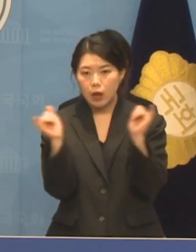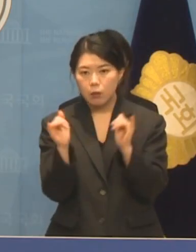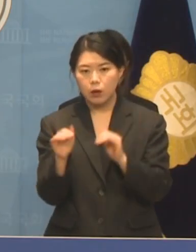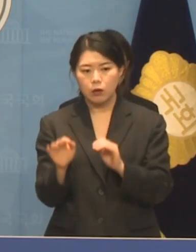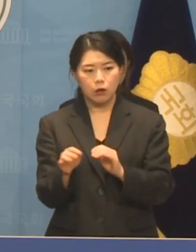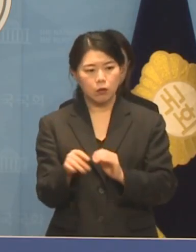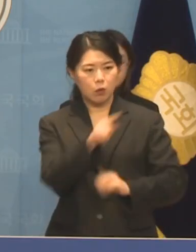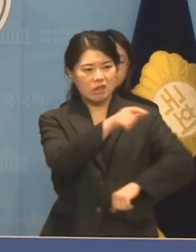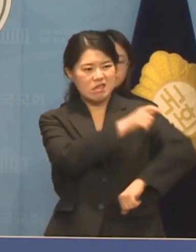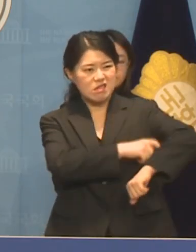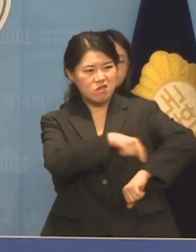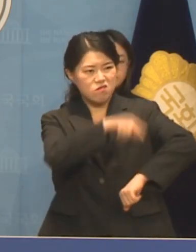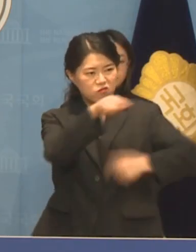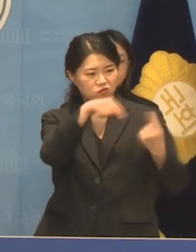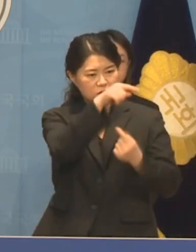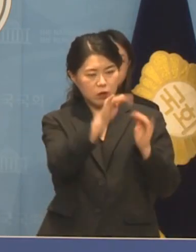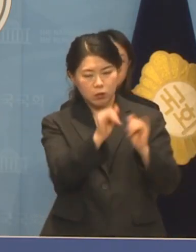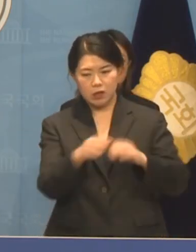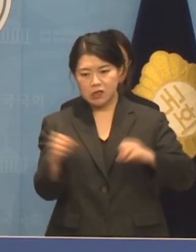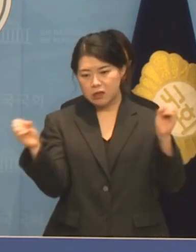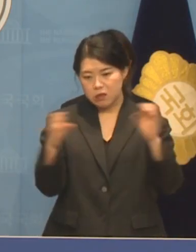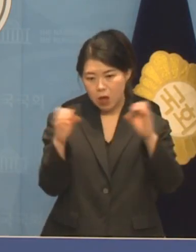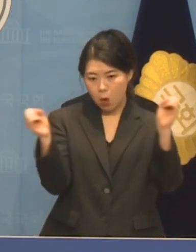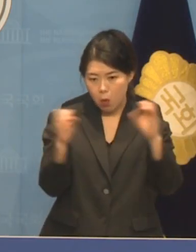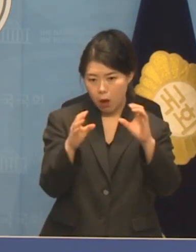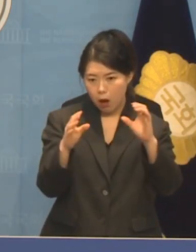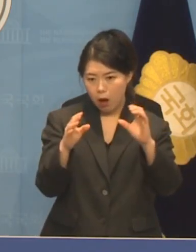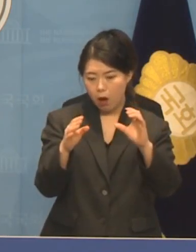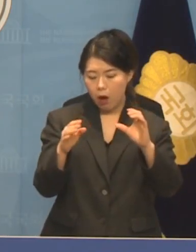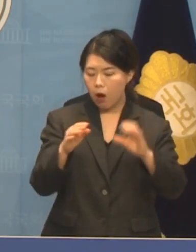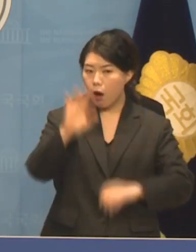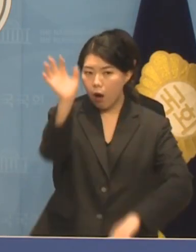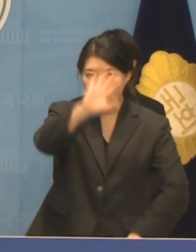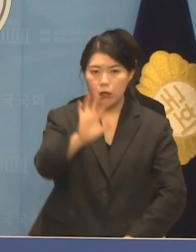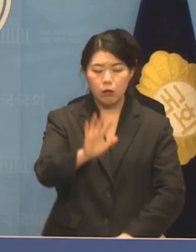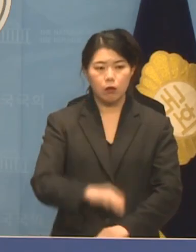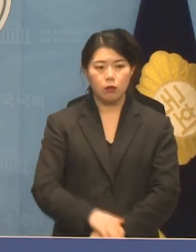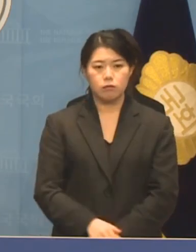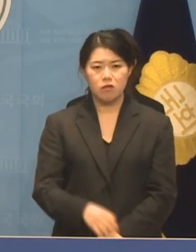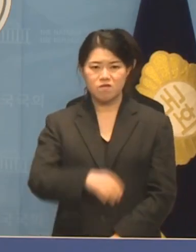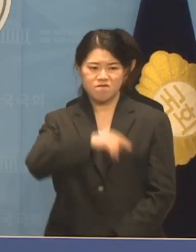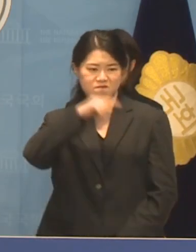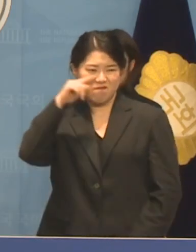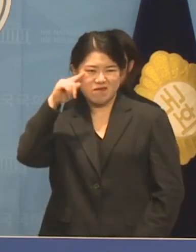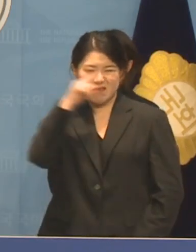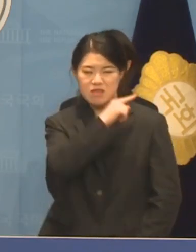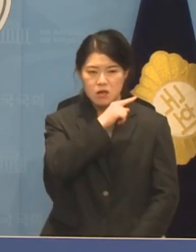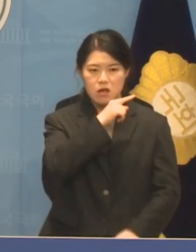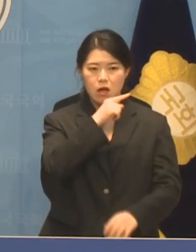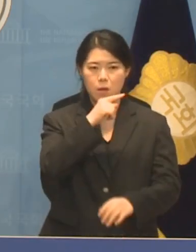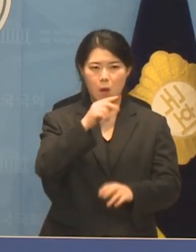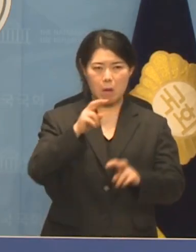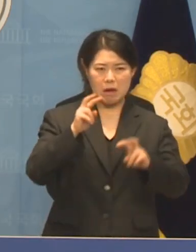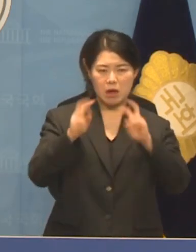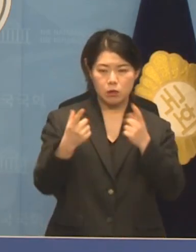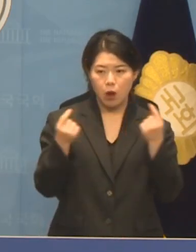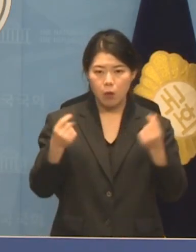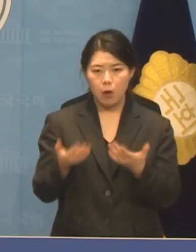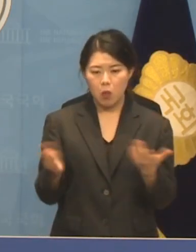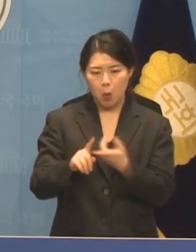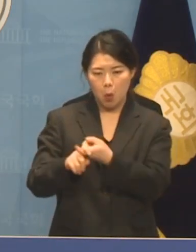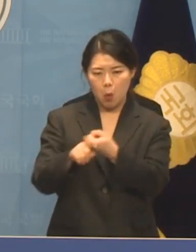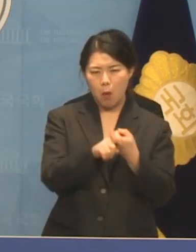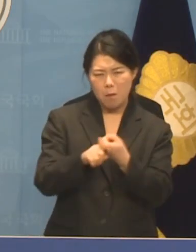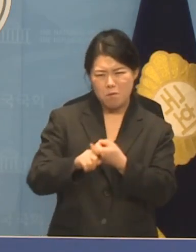대화하고 소통하기보다는 오히려 그동안 보아온 것처럼 악덕 사기업들이 노조 파괴를 해온